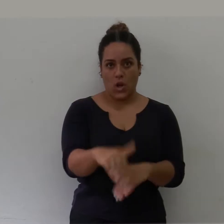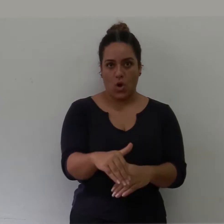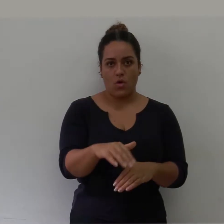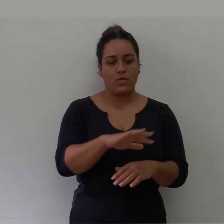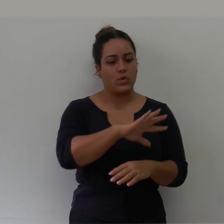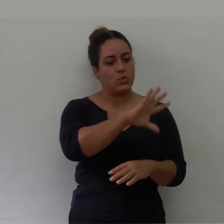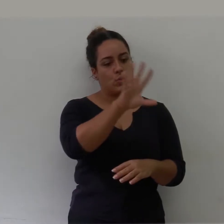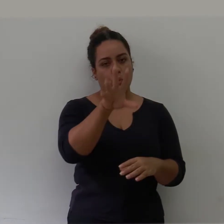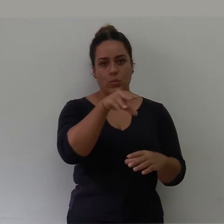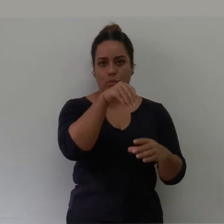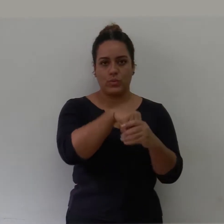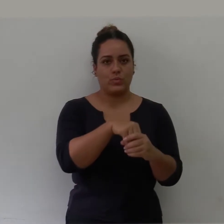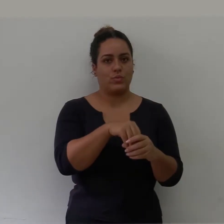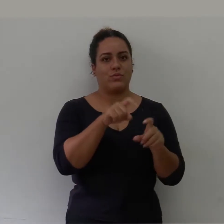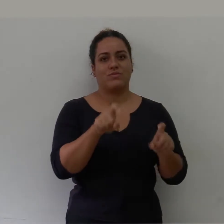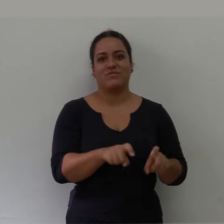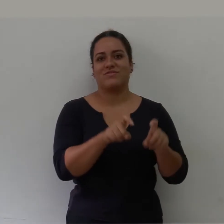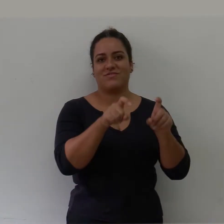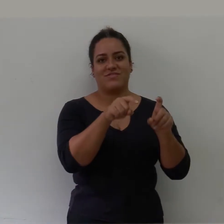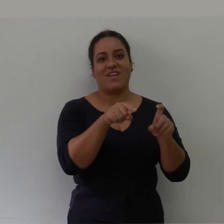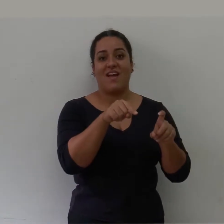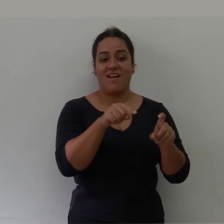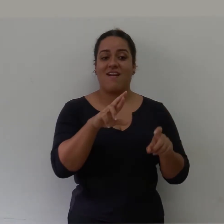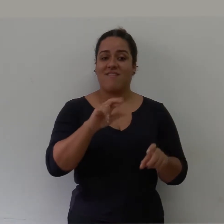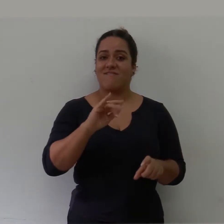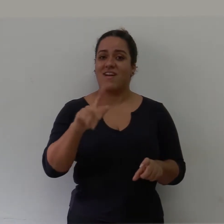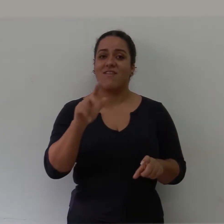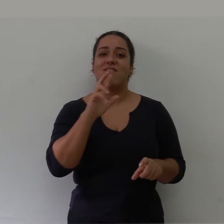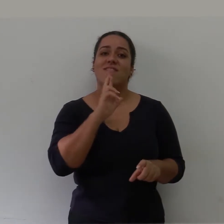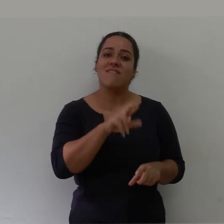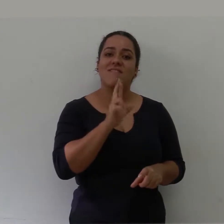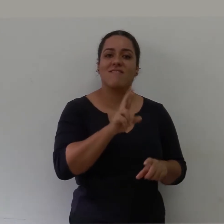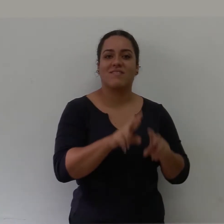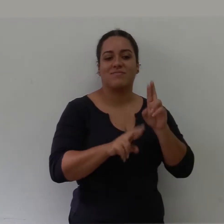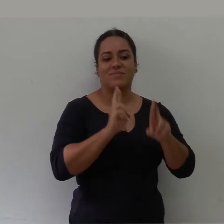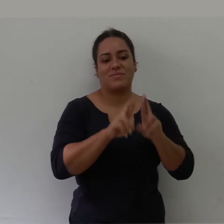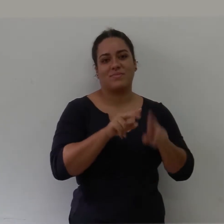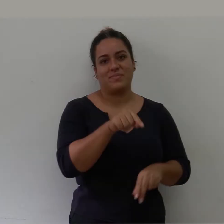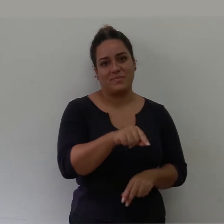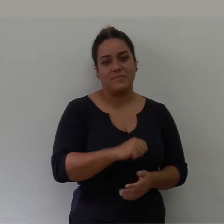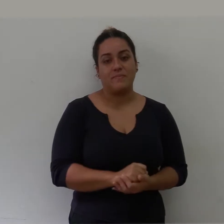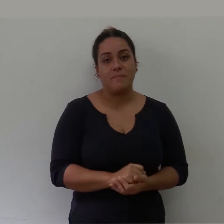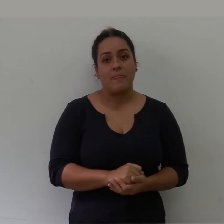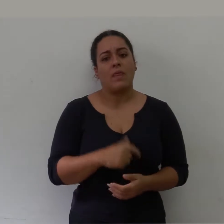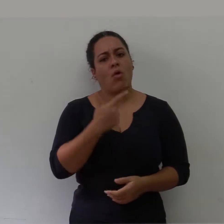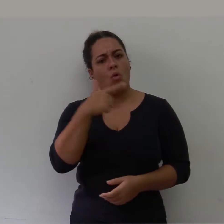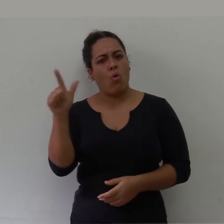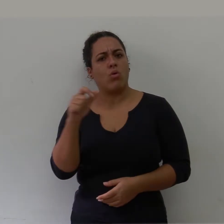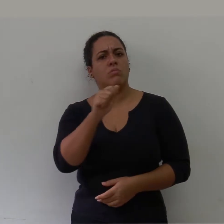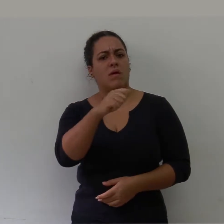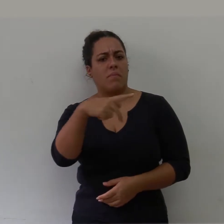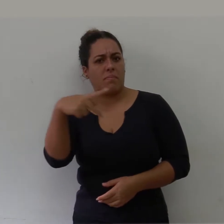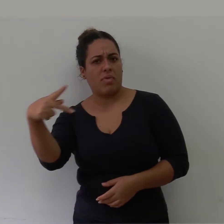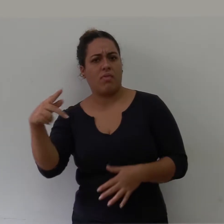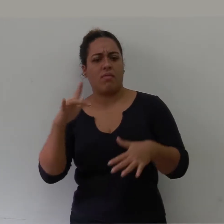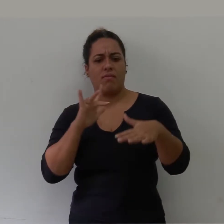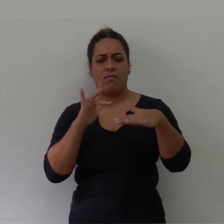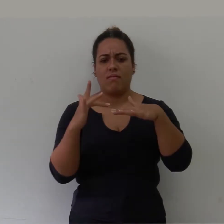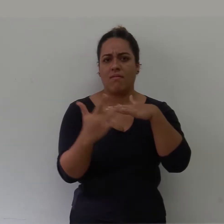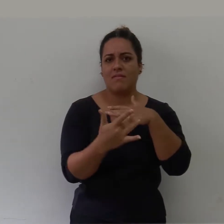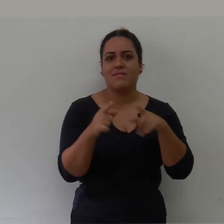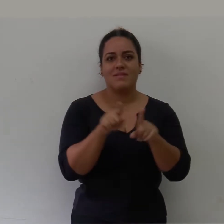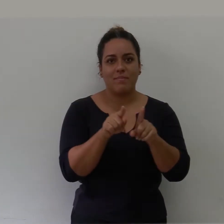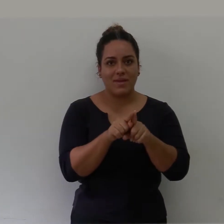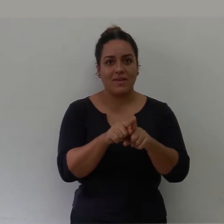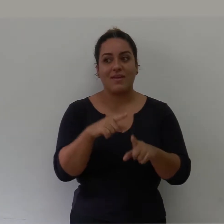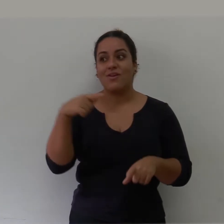estão todas ali e é ali que o Rafael vai responder, então, né? Mais outros aplicativos, as redes sociais,